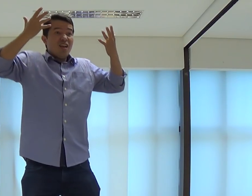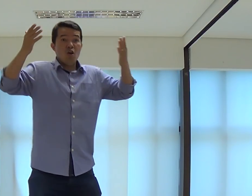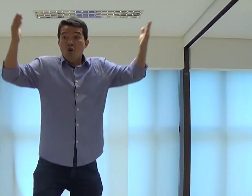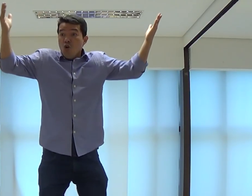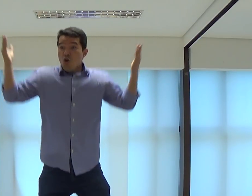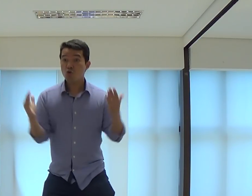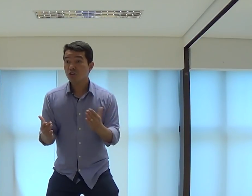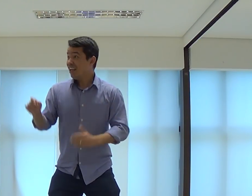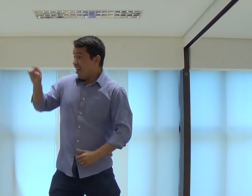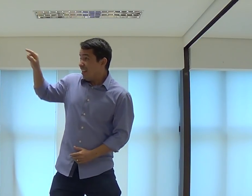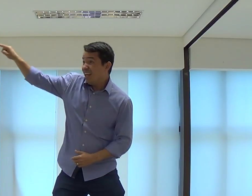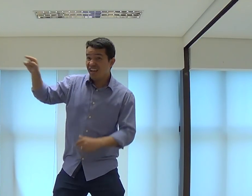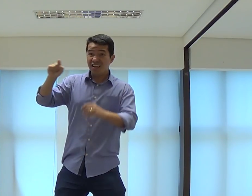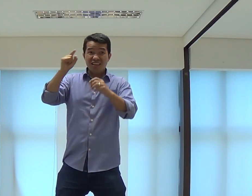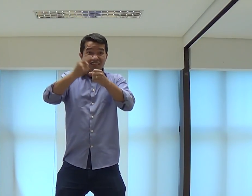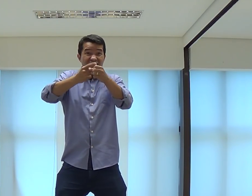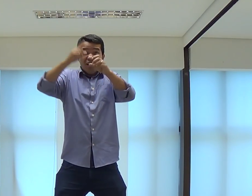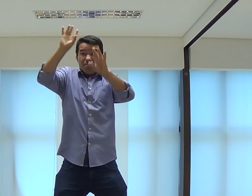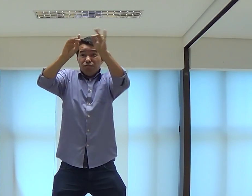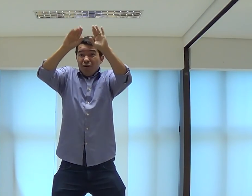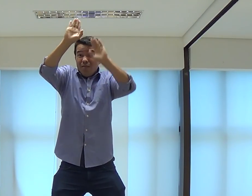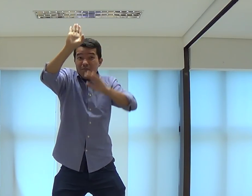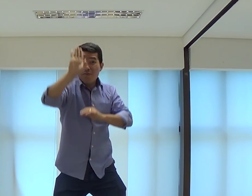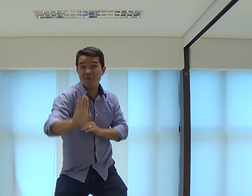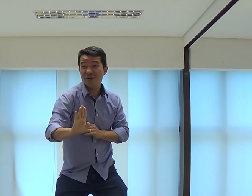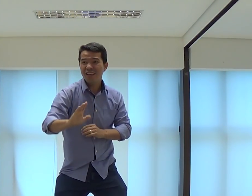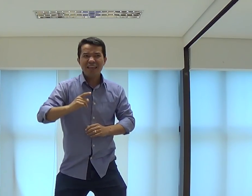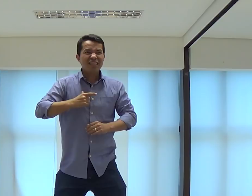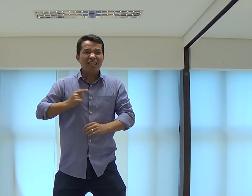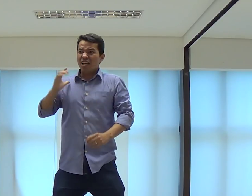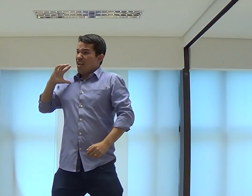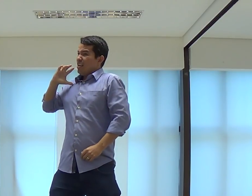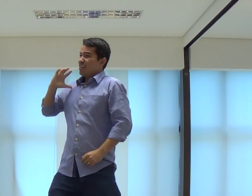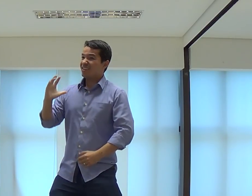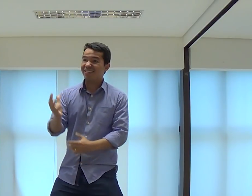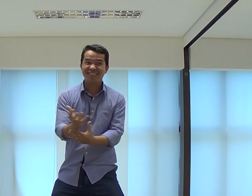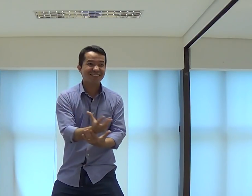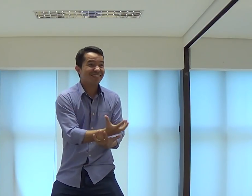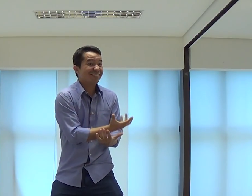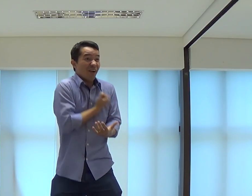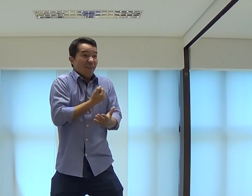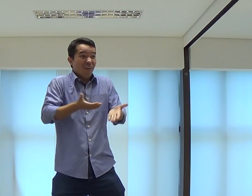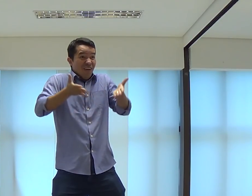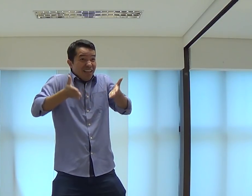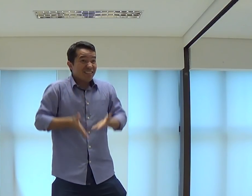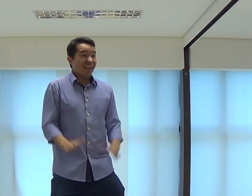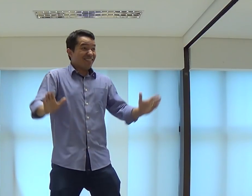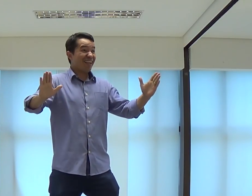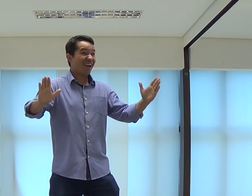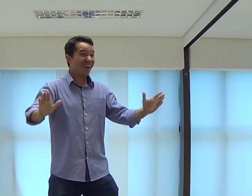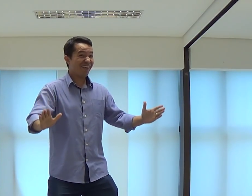que vocês têm que sentir alegria. Porque hoje, na cidade de Belém, nossa, o Salvador